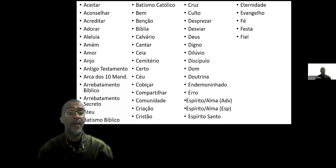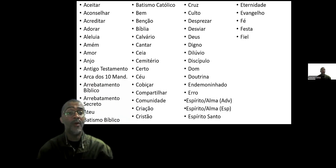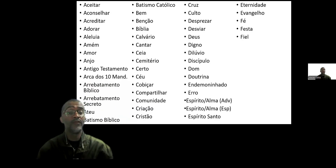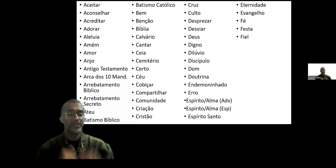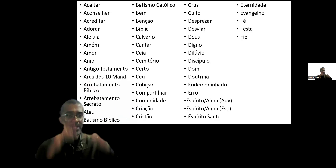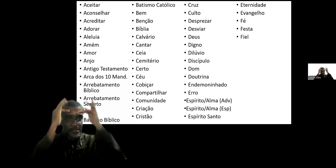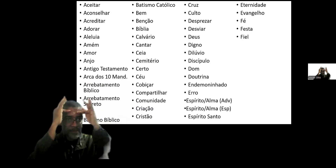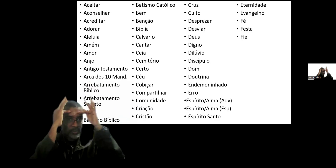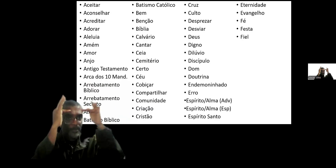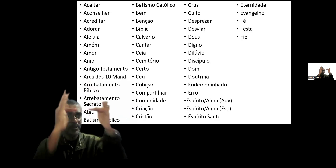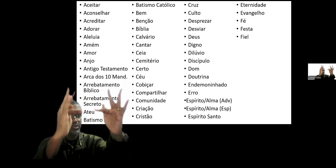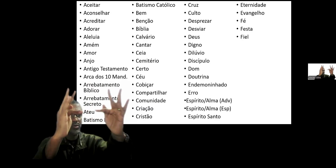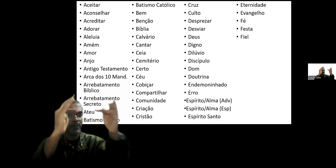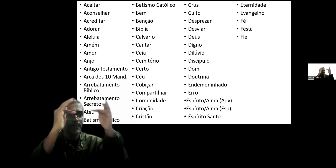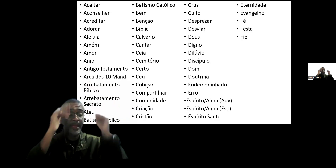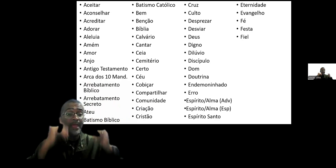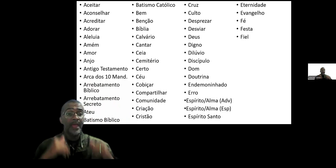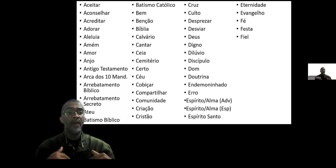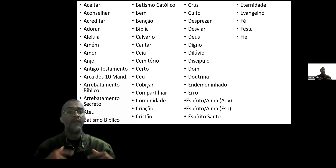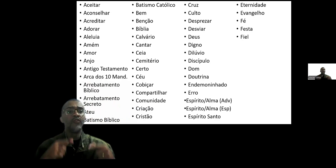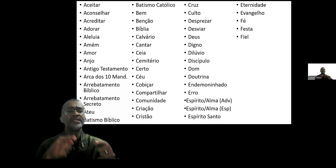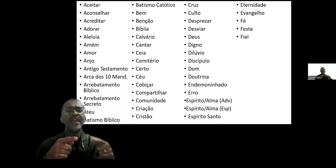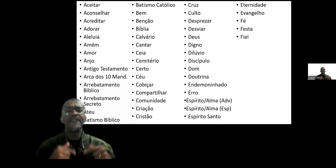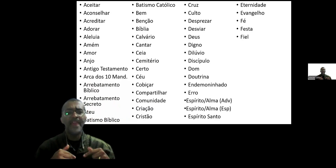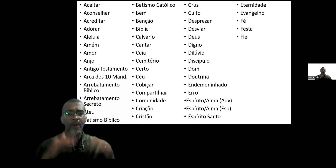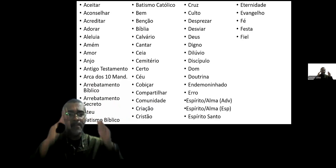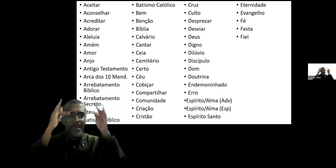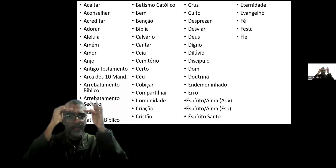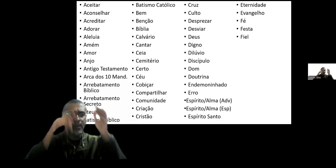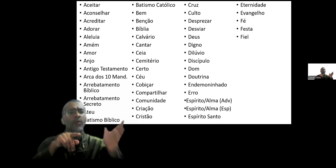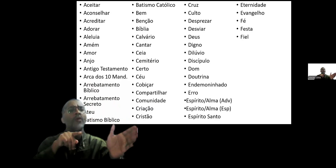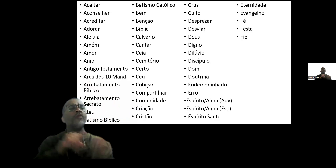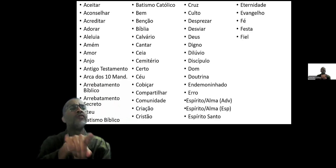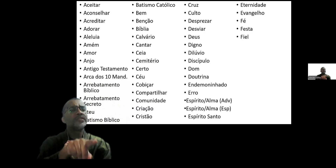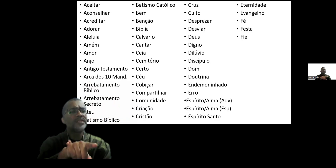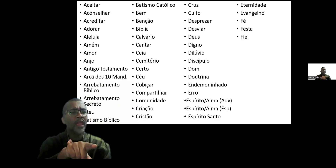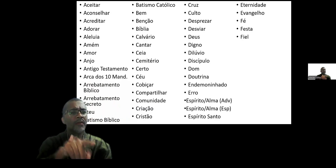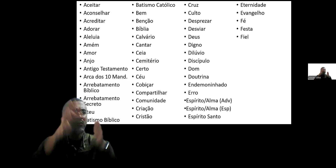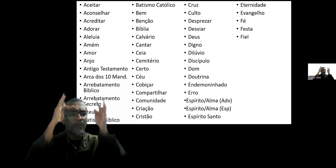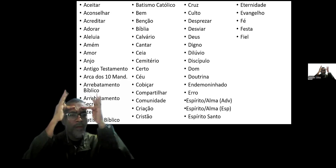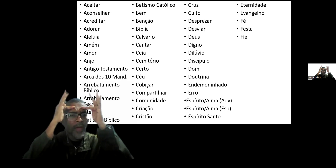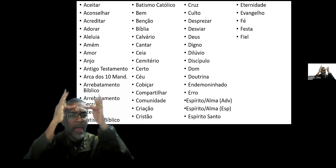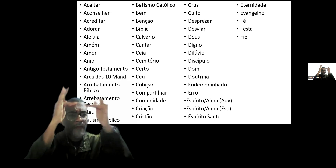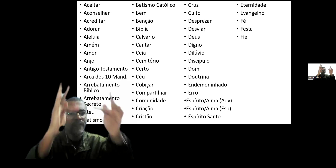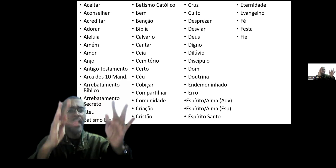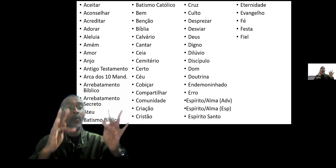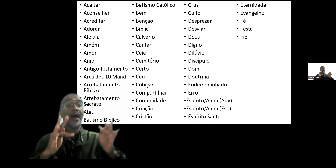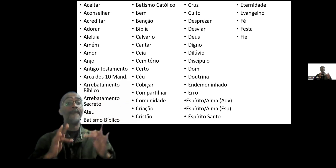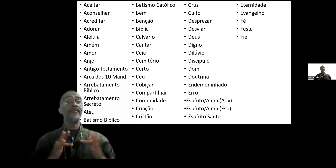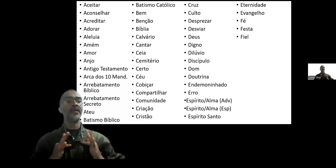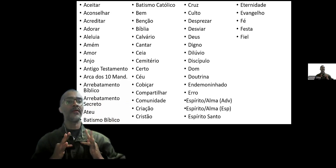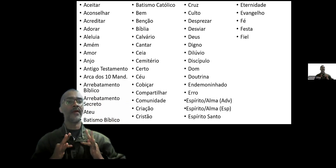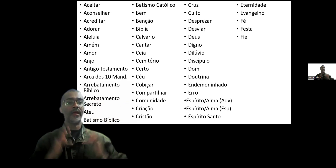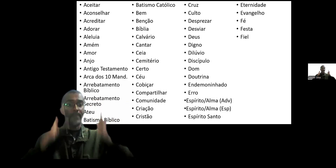é fiel a você, você aponta para a pessoa. Você é fiel a mim? Então, você é fiel